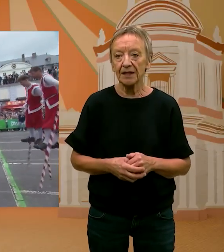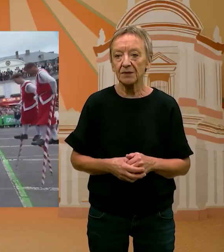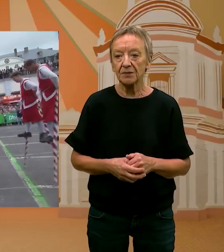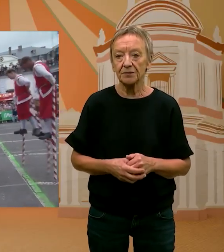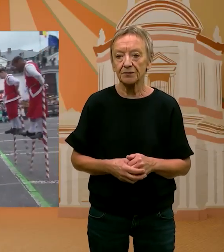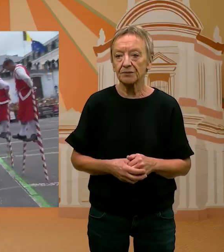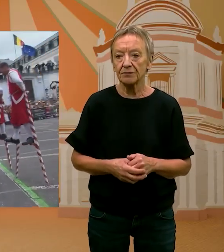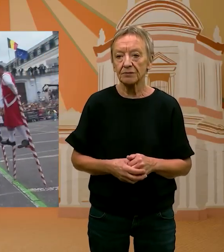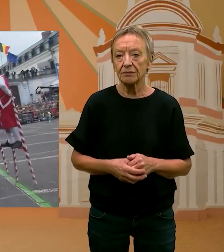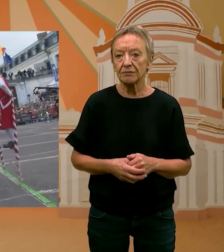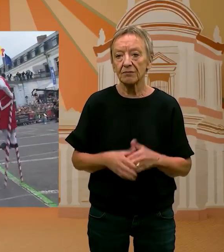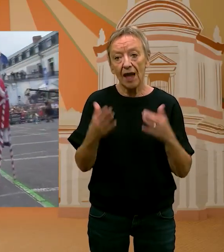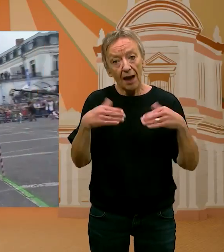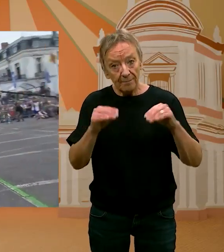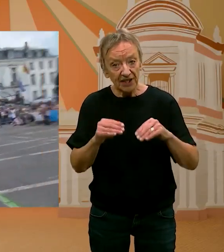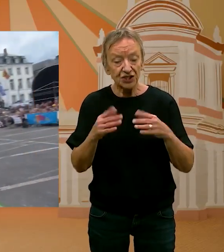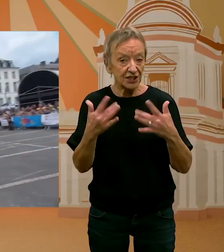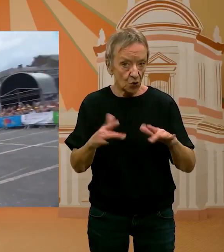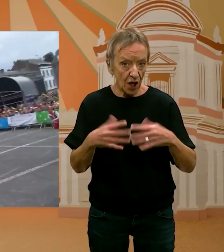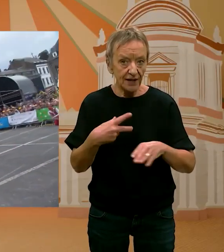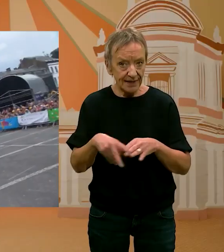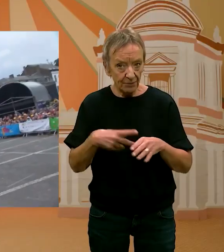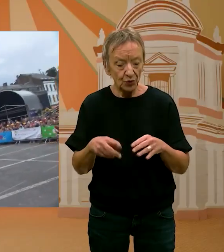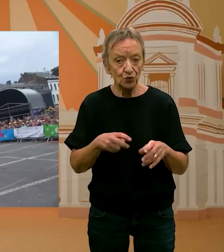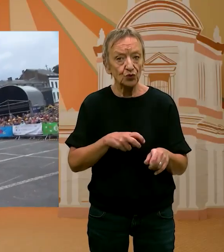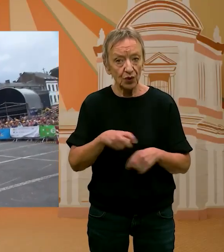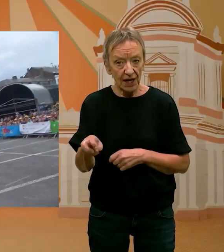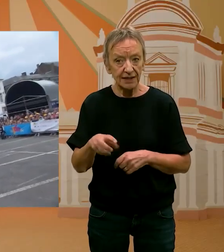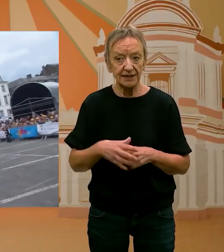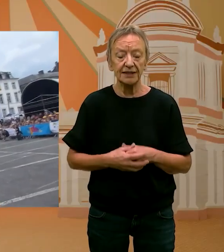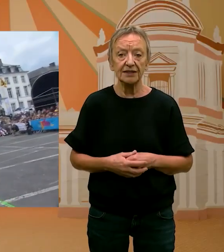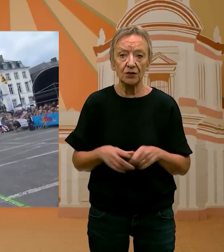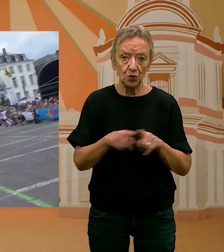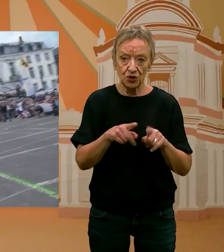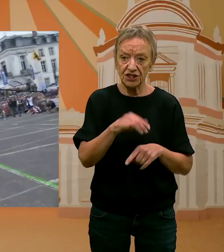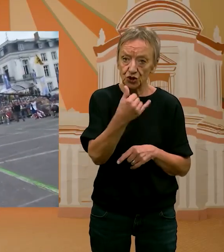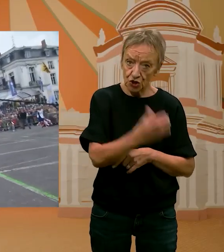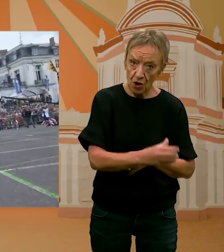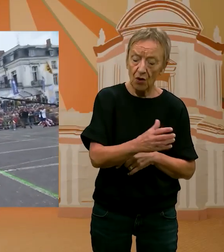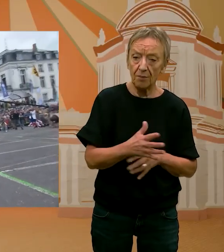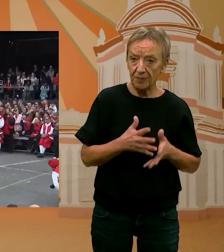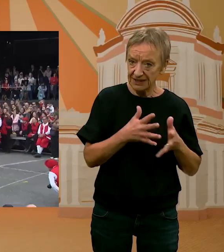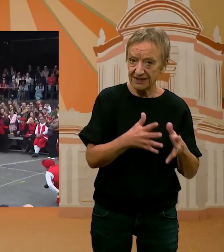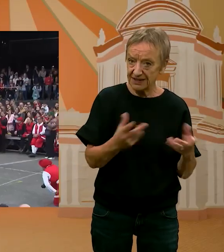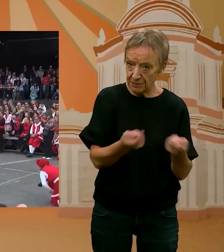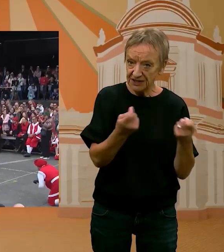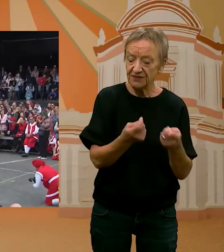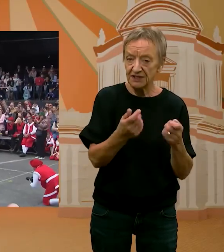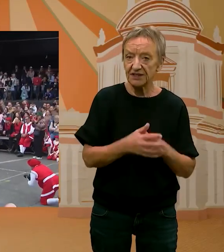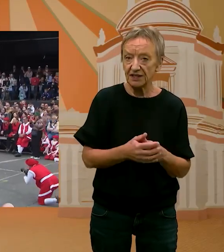de Noël de Namur. On sera là au Corso Fleuri de Jambes. On participe activement à la vie namuroise. Des sorties à l'étranger aussi,